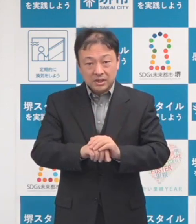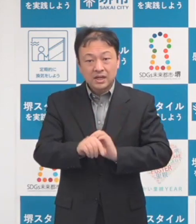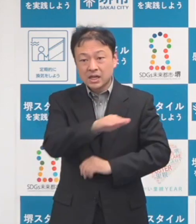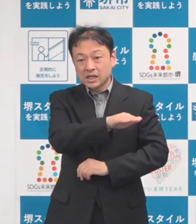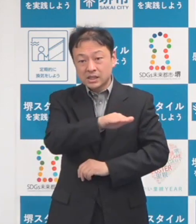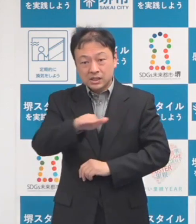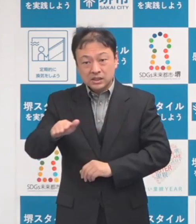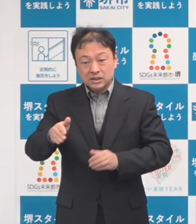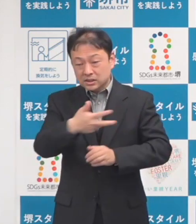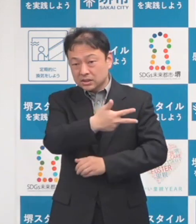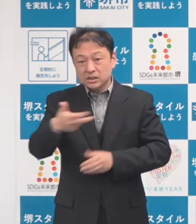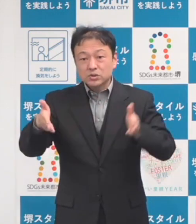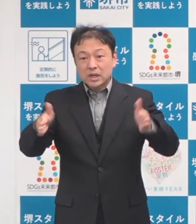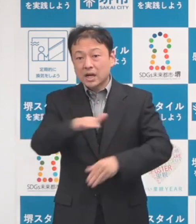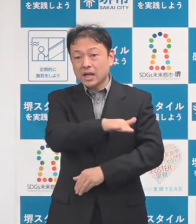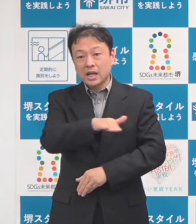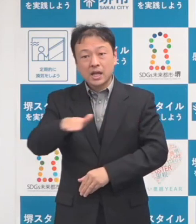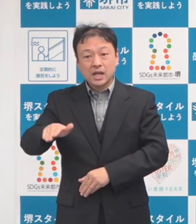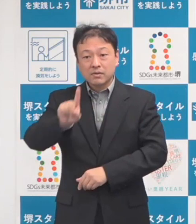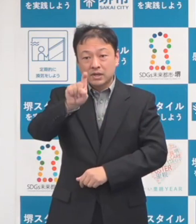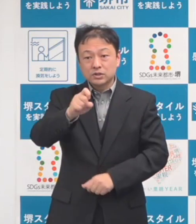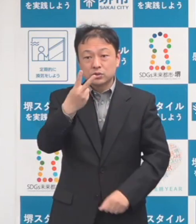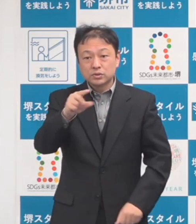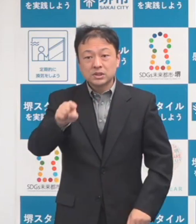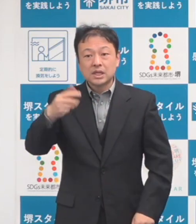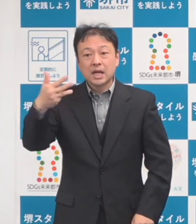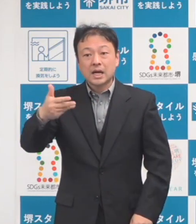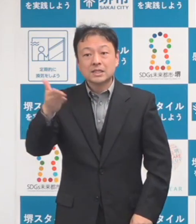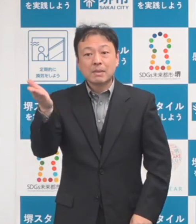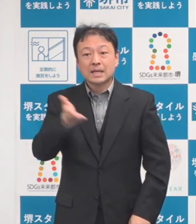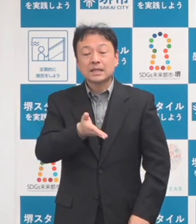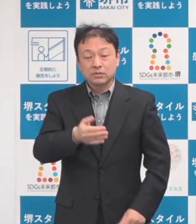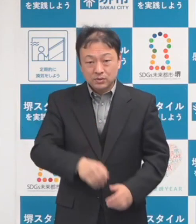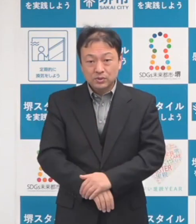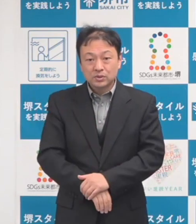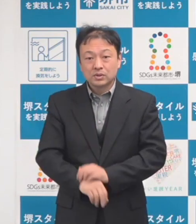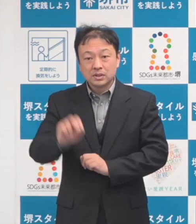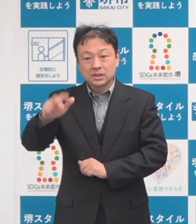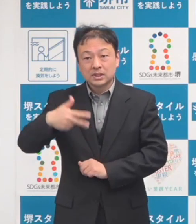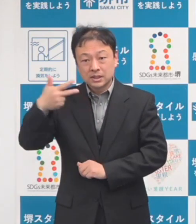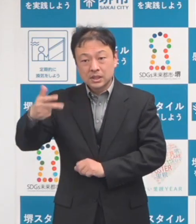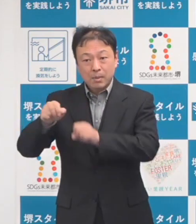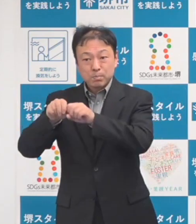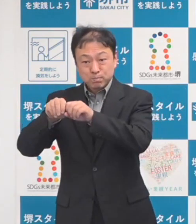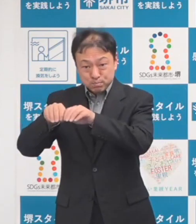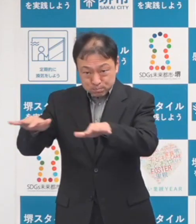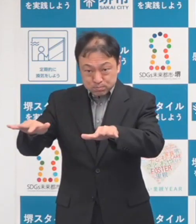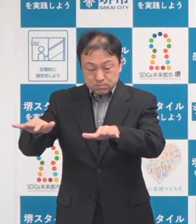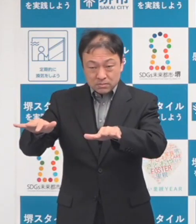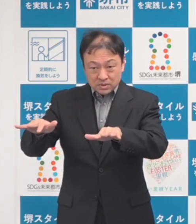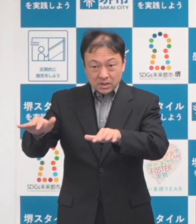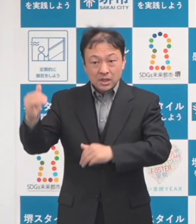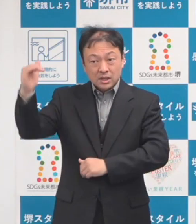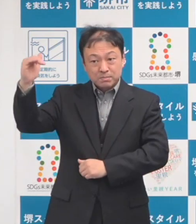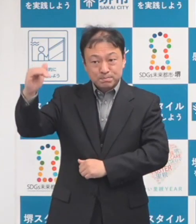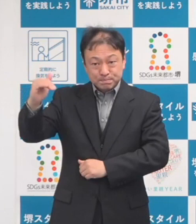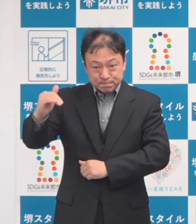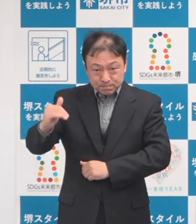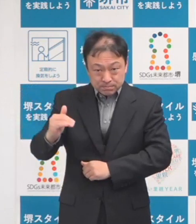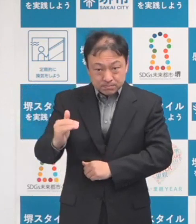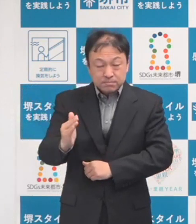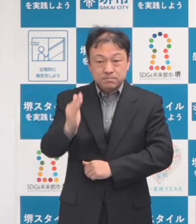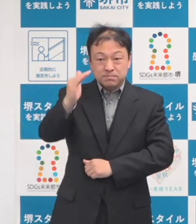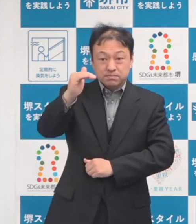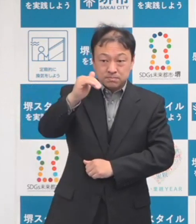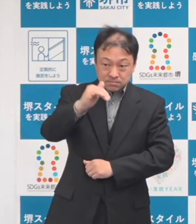均で 12.8% となっておりまして、こちらは第7波から減少傾向に向かった時よりもさら